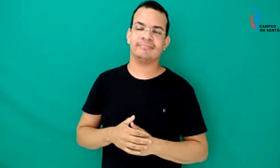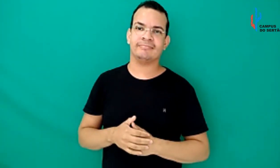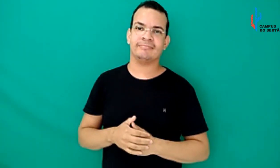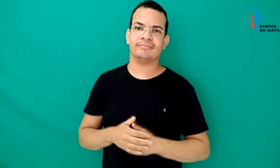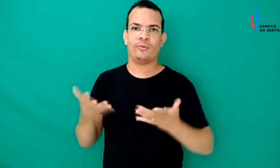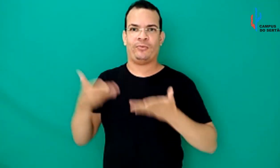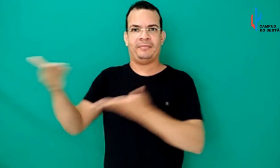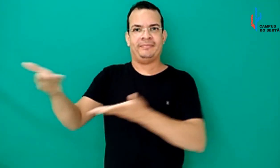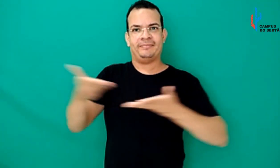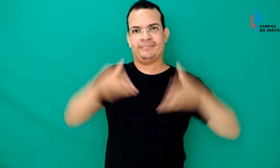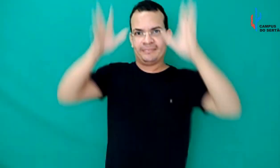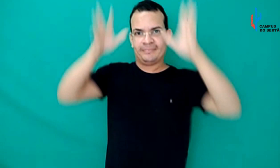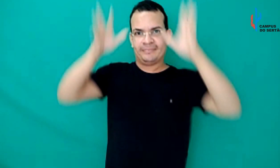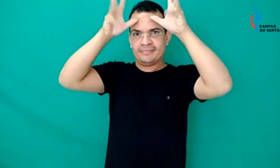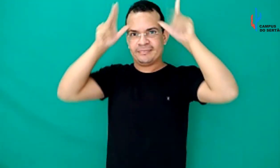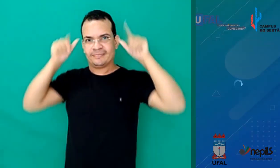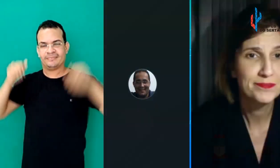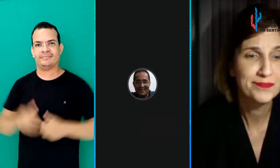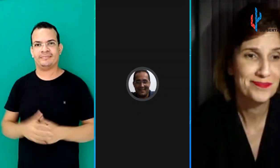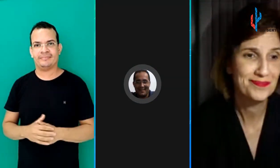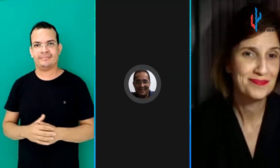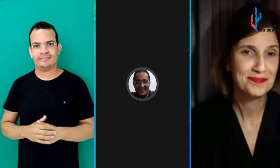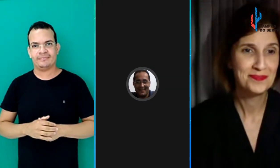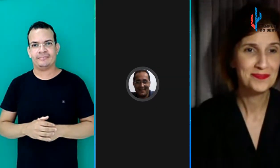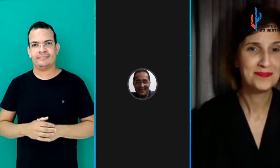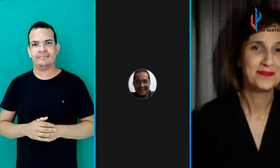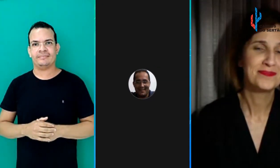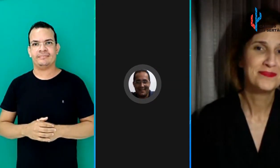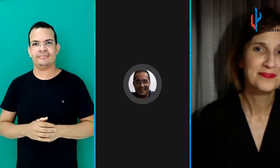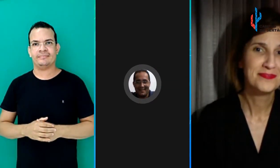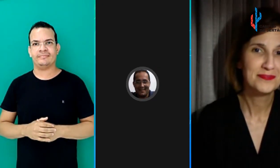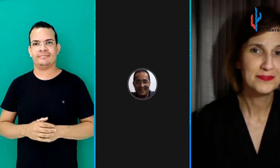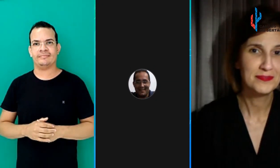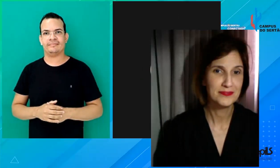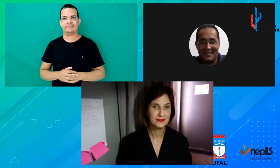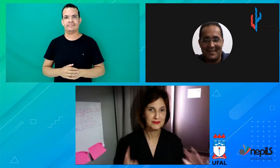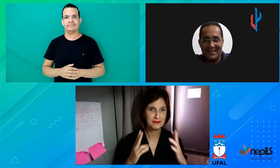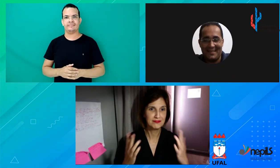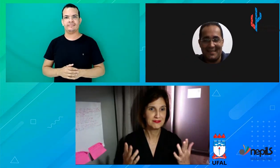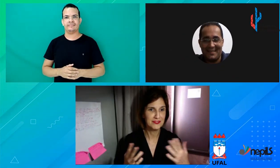L1, como primeira língua. Vamos convidar, então, a doutora Mariane.